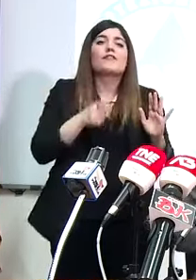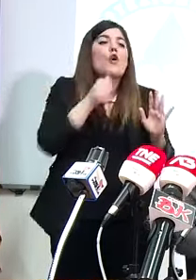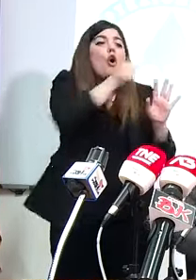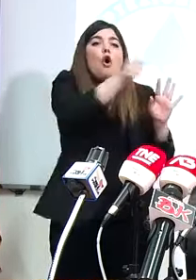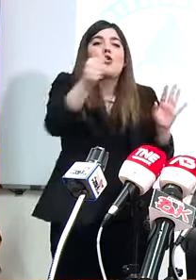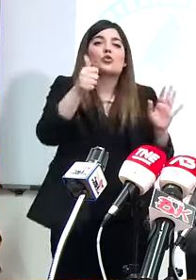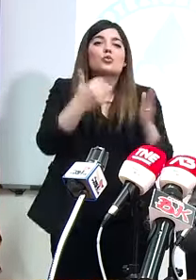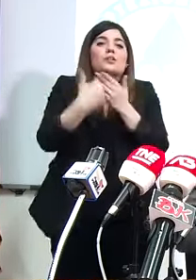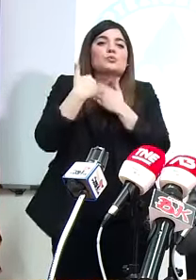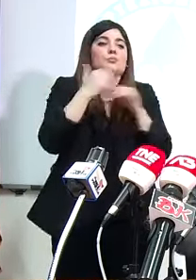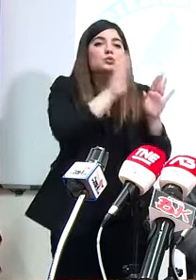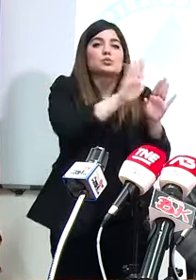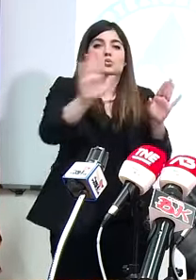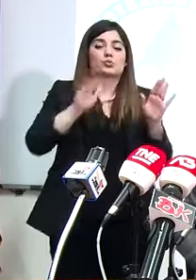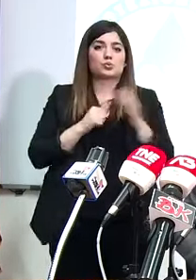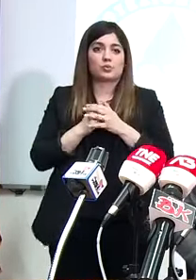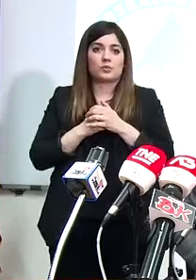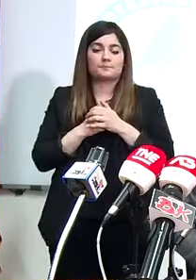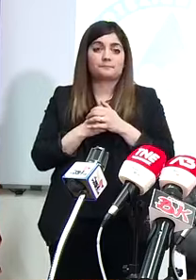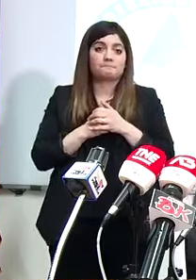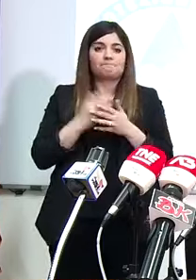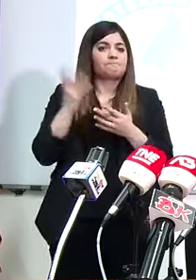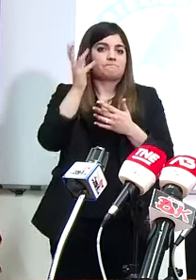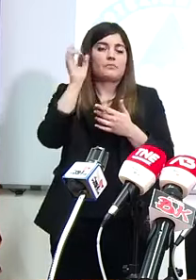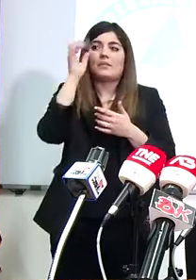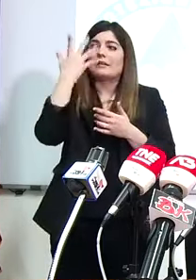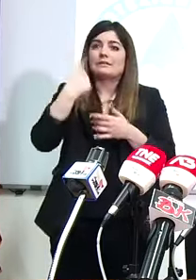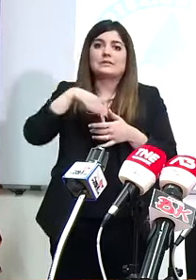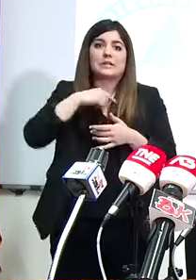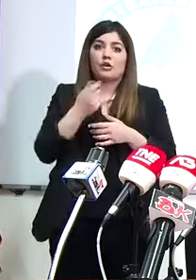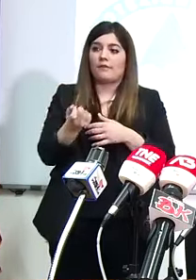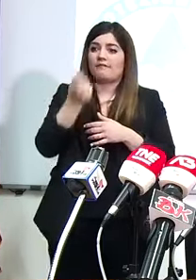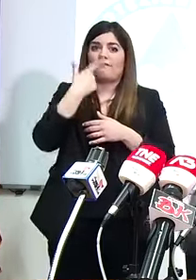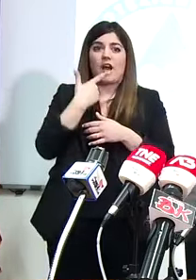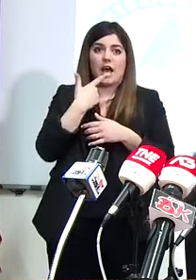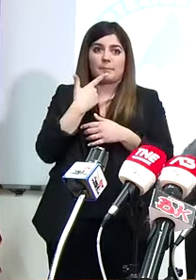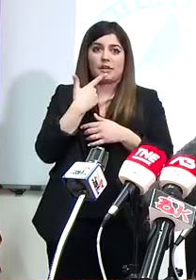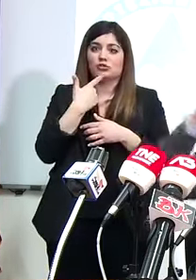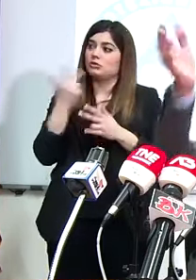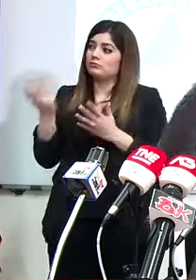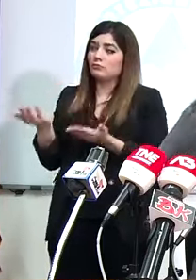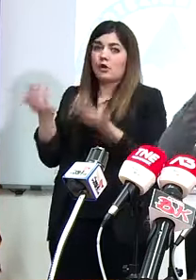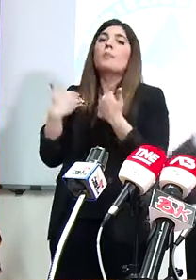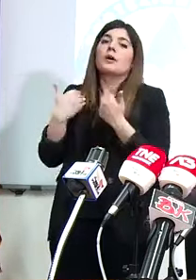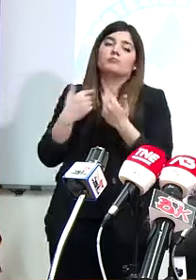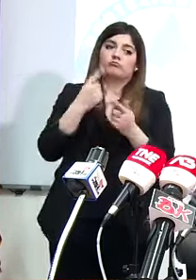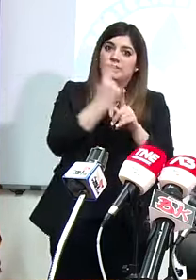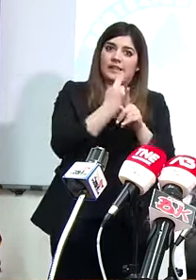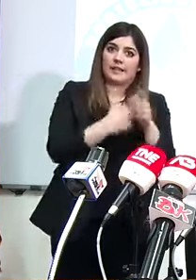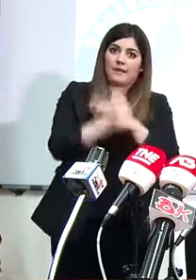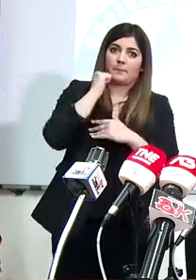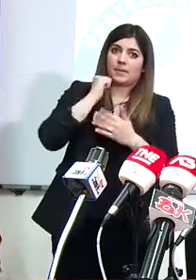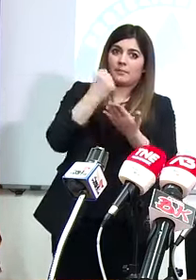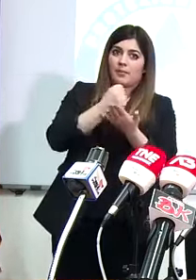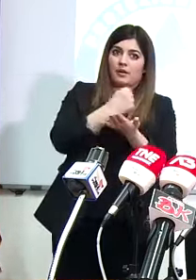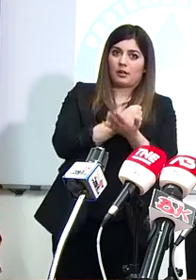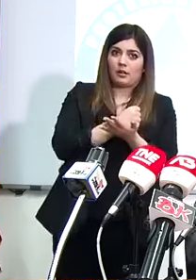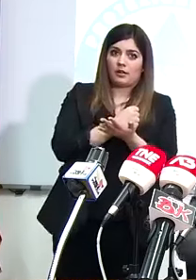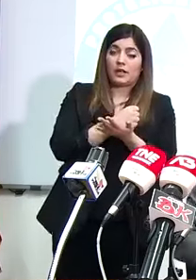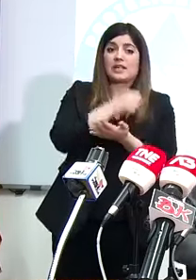le altre partite di farmaci per capirci ci vengono validate non è che uno dice manda vediamo sono i lotti la